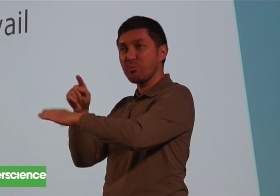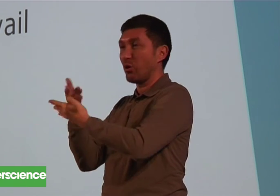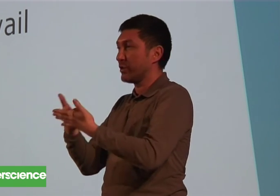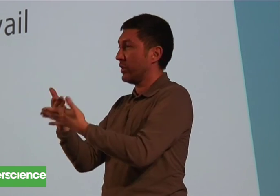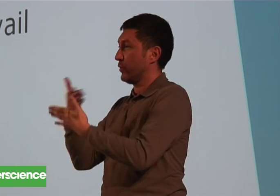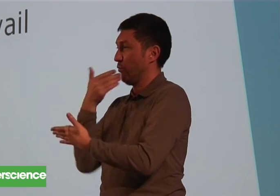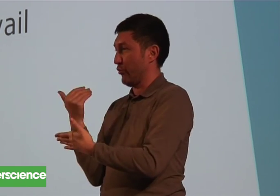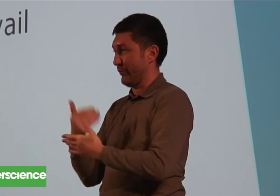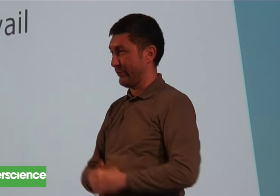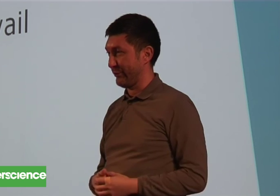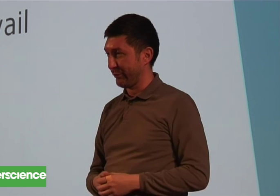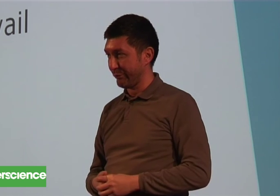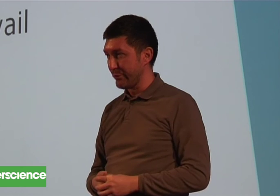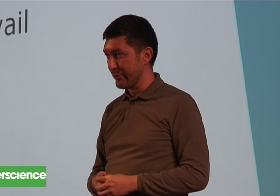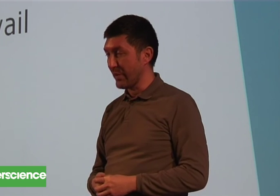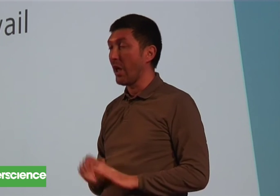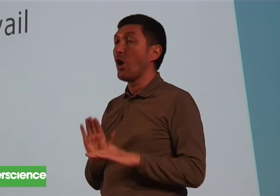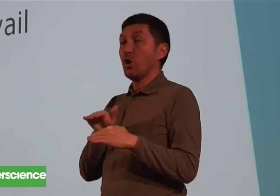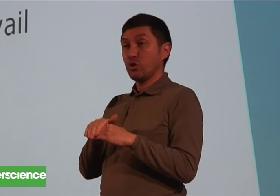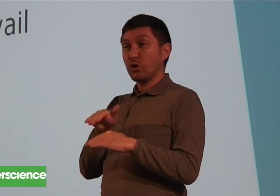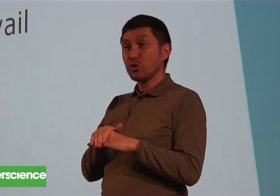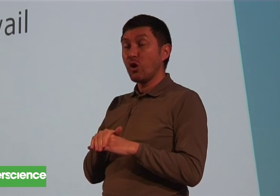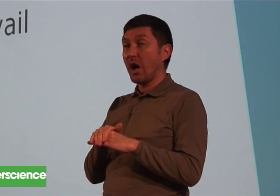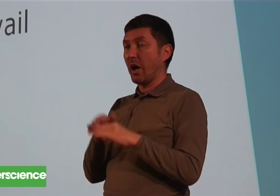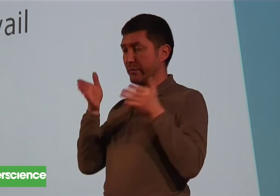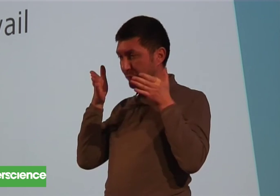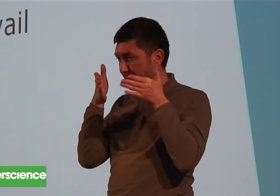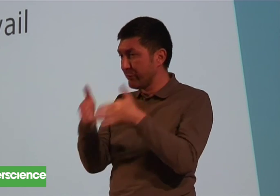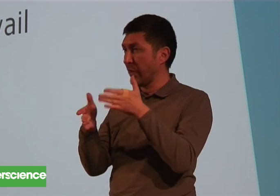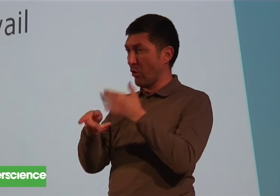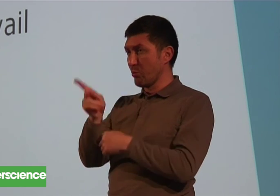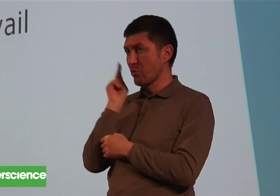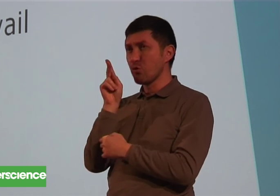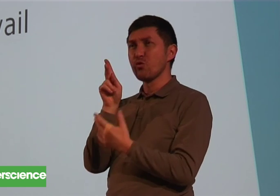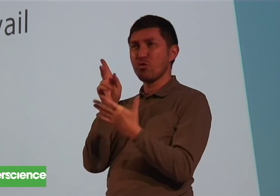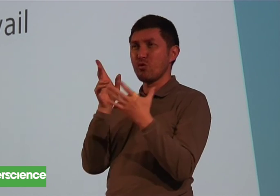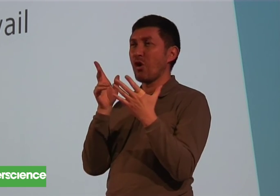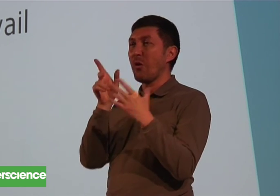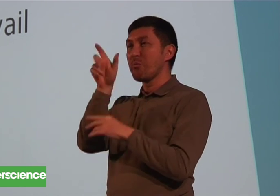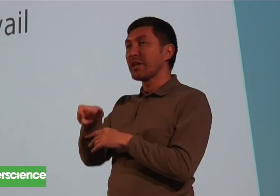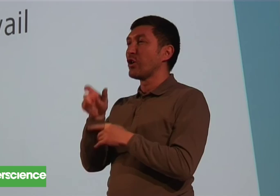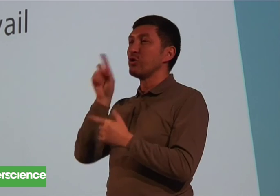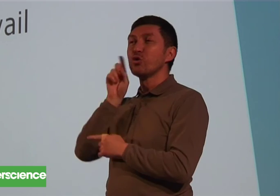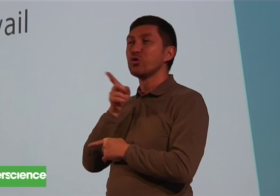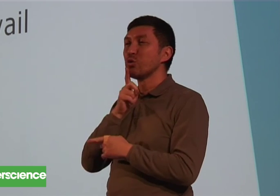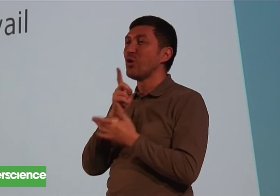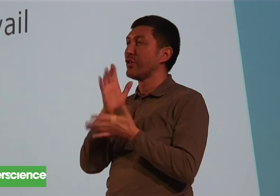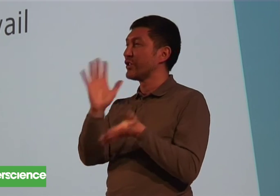vais logiquement, mais pas systématiquement, me centrer sur la situation des sourds gestuels. Donc, quand je